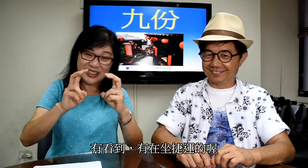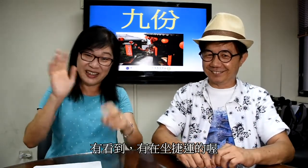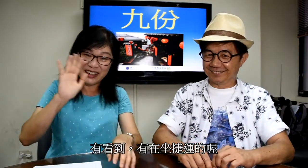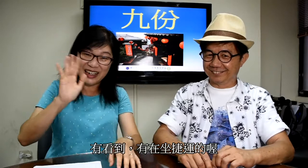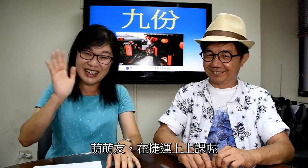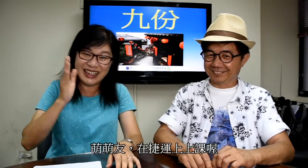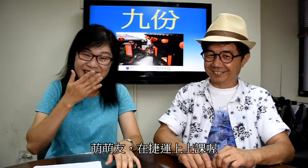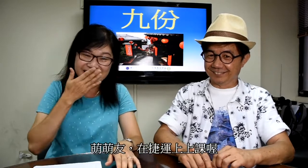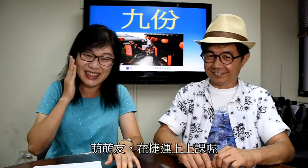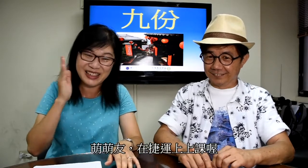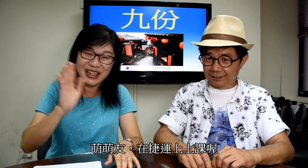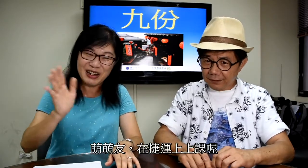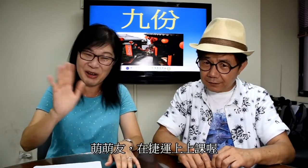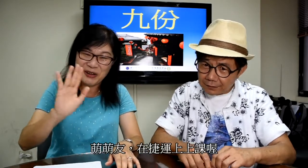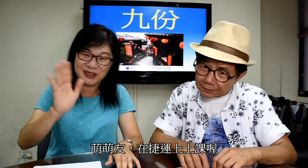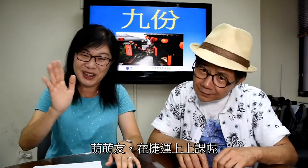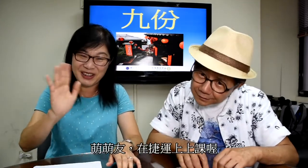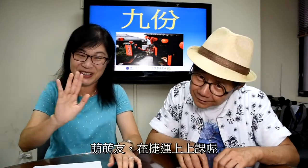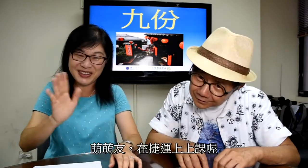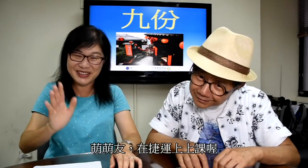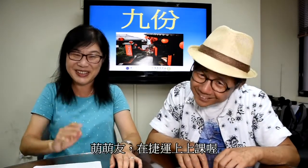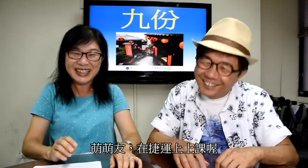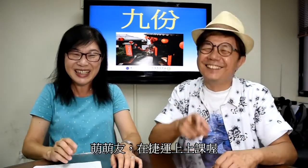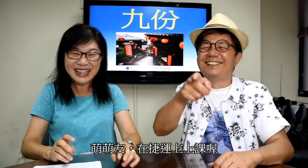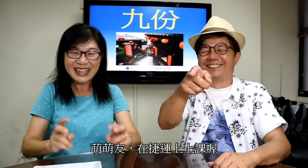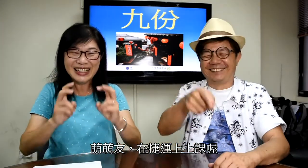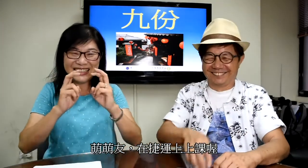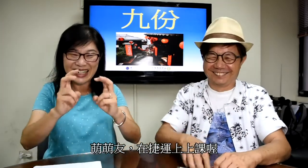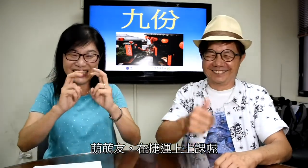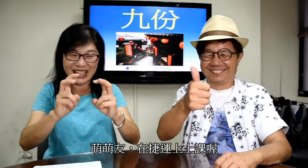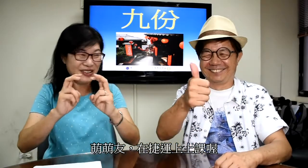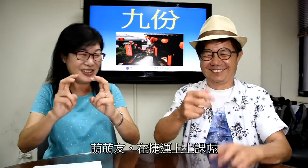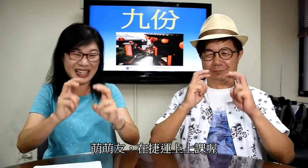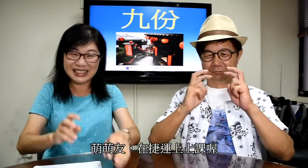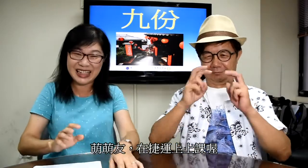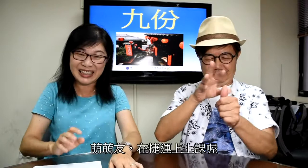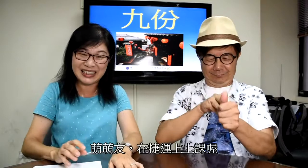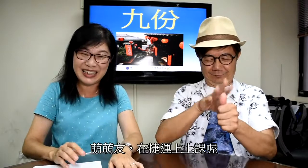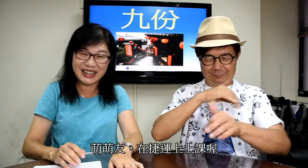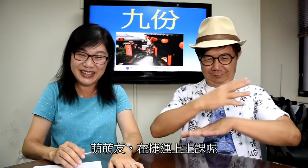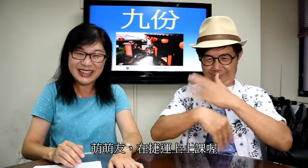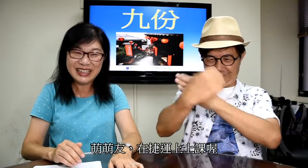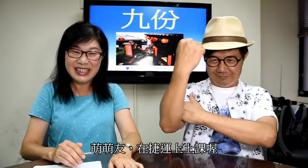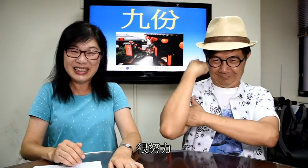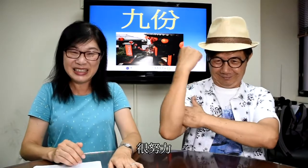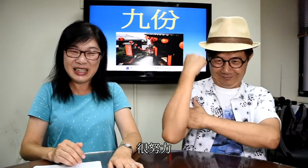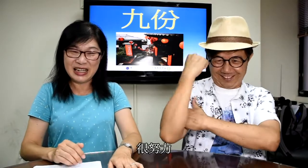哦，龙朋友在捷运上上课哦。